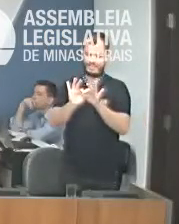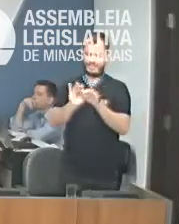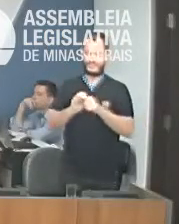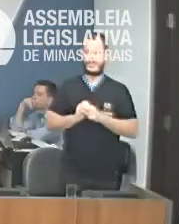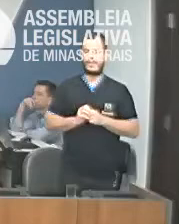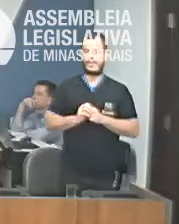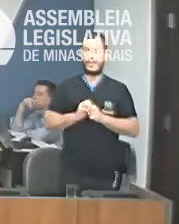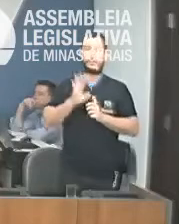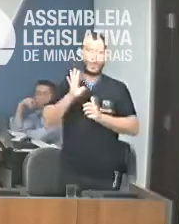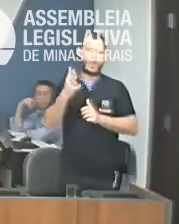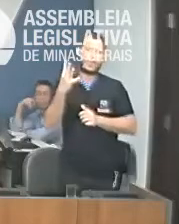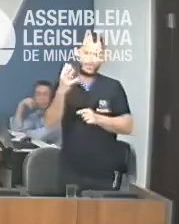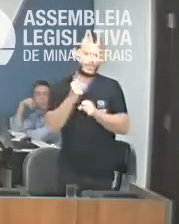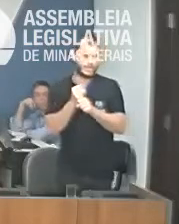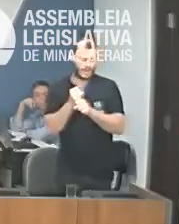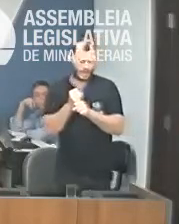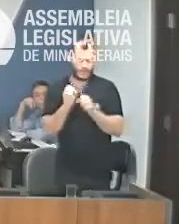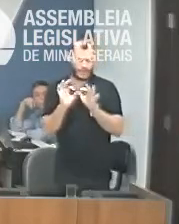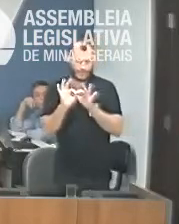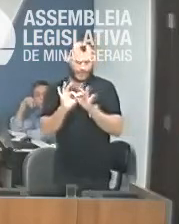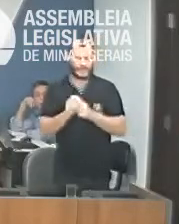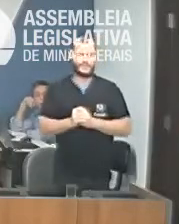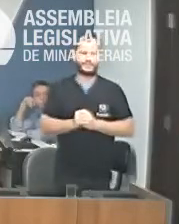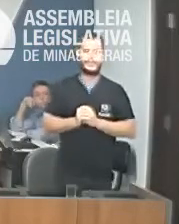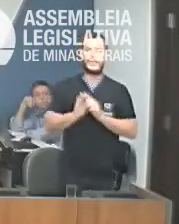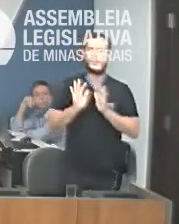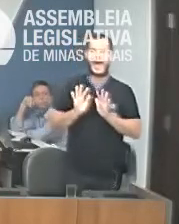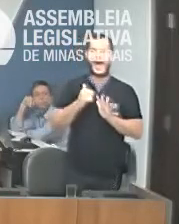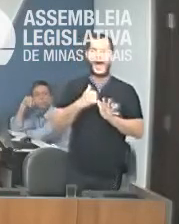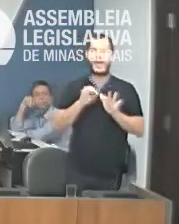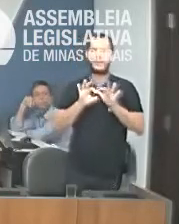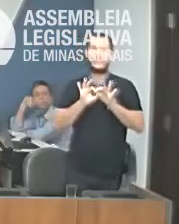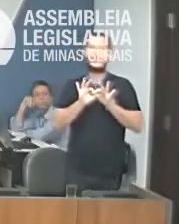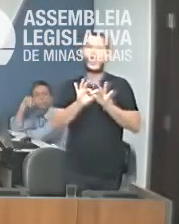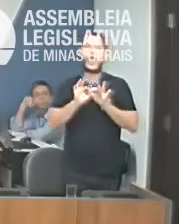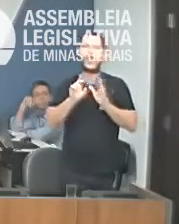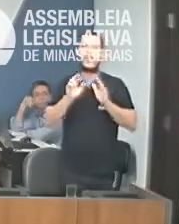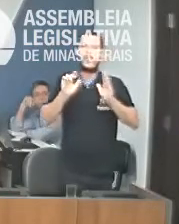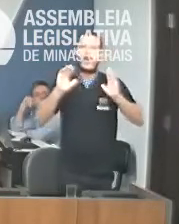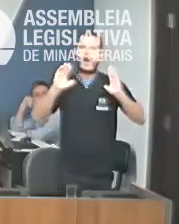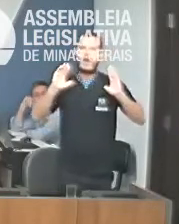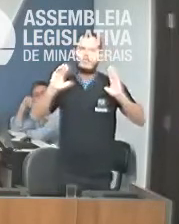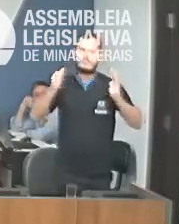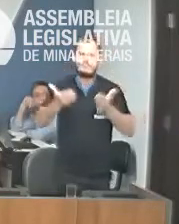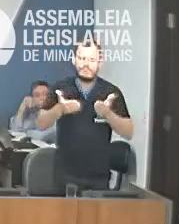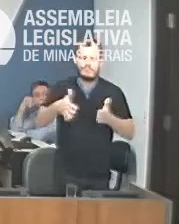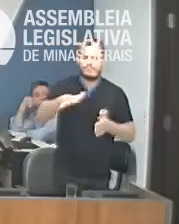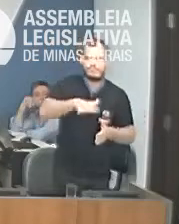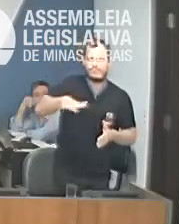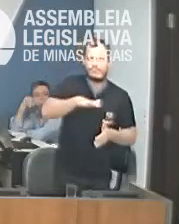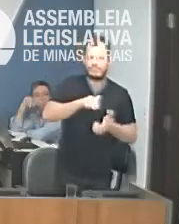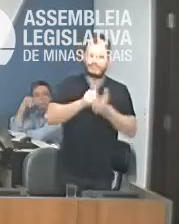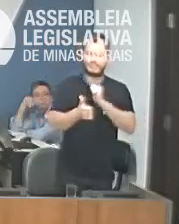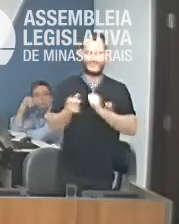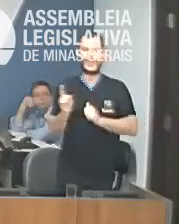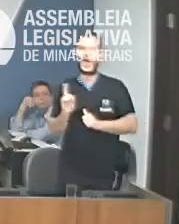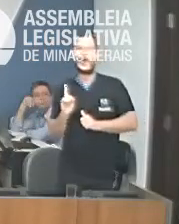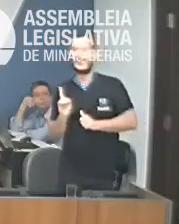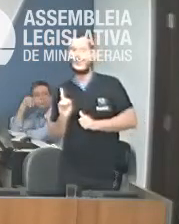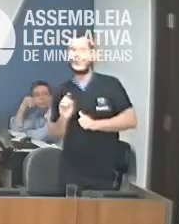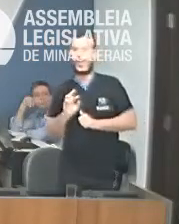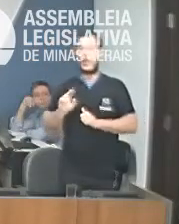eles vêm se voa aliás o trabalho que eles vêm desenvolvendo em relação ao esporte consulta nós dá firmeza